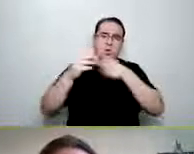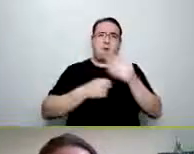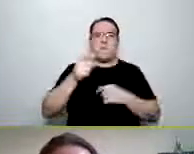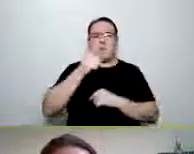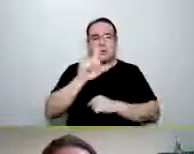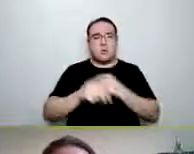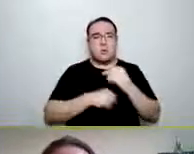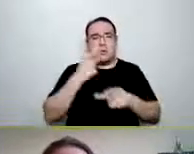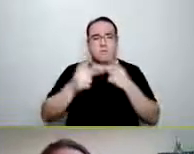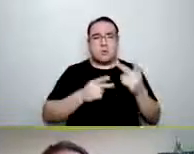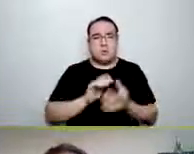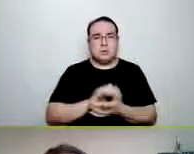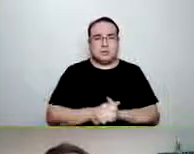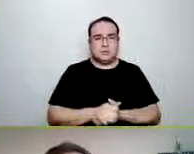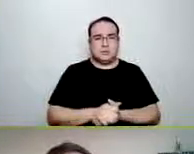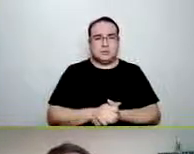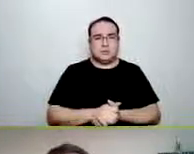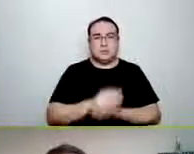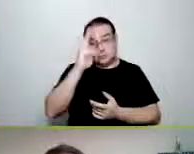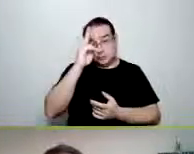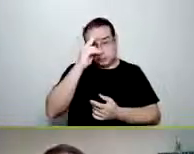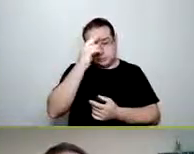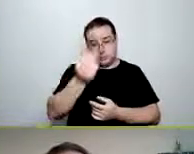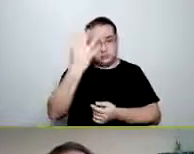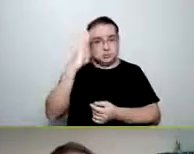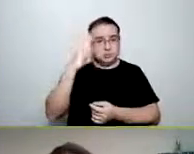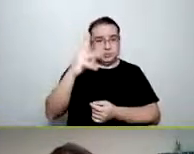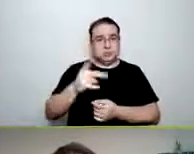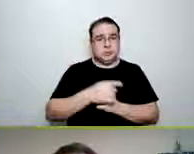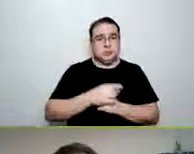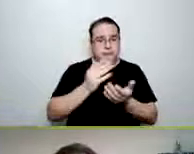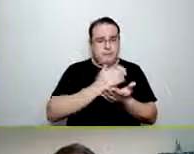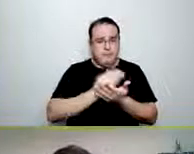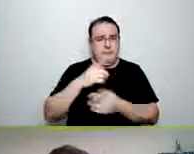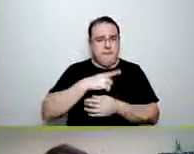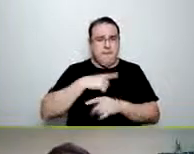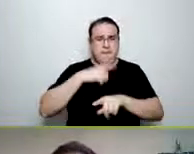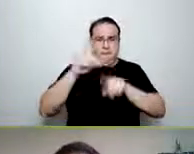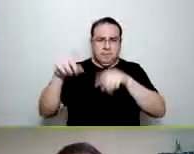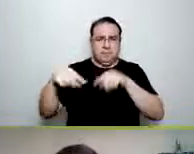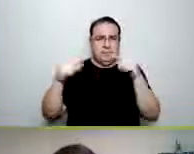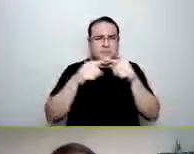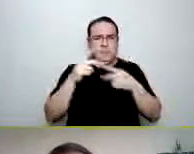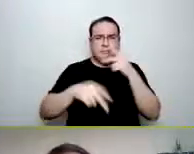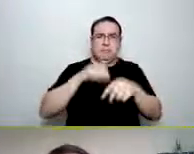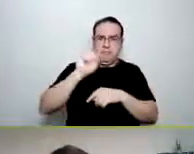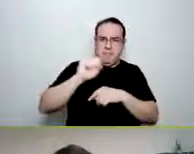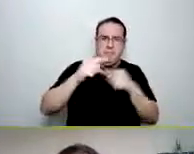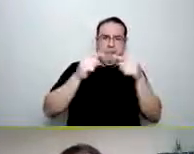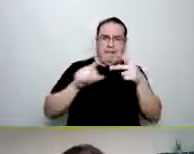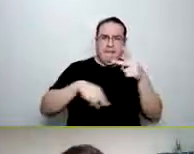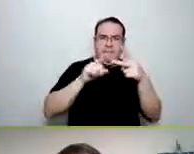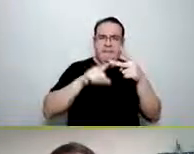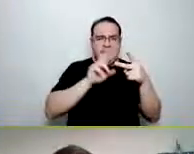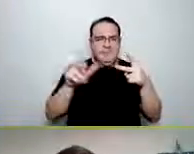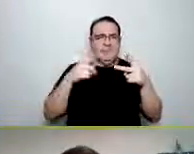como é que se usa, não lembra mais de tudo, e aí começa a ter muita variação. Um fala assim, outro fala diferente,